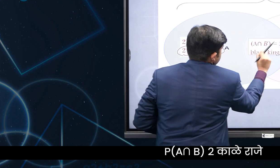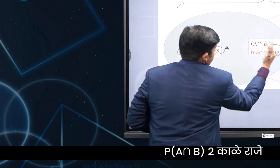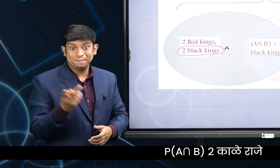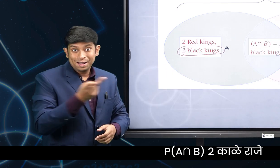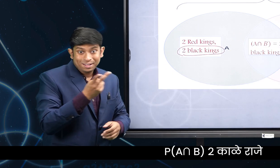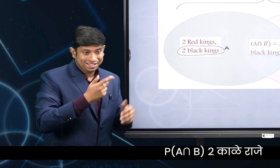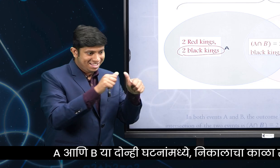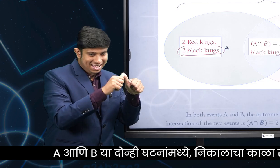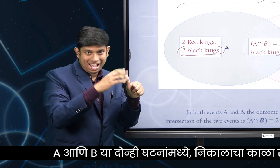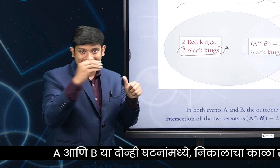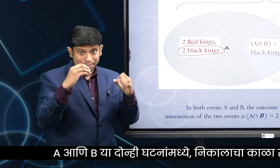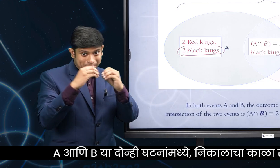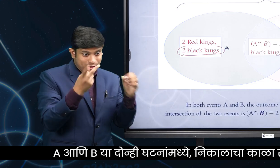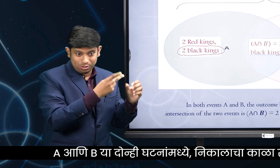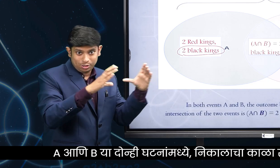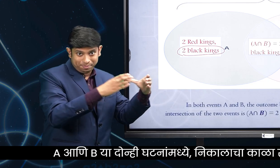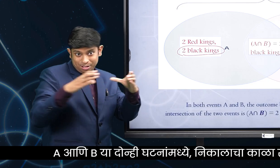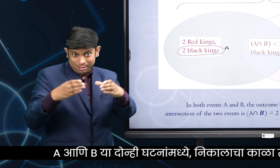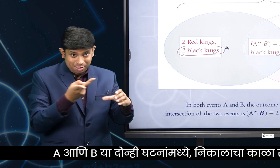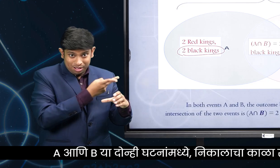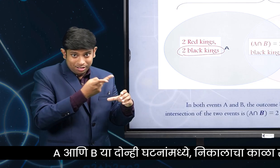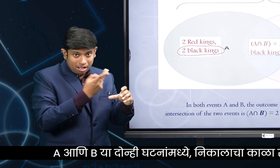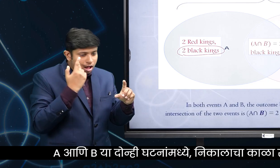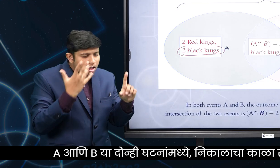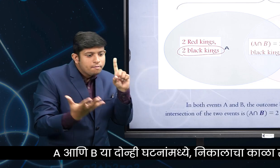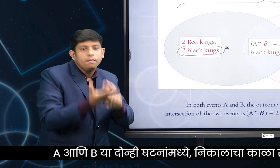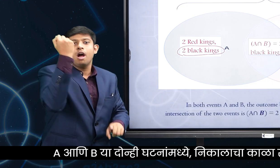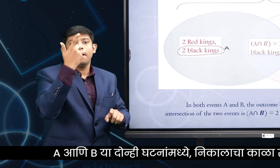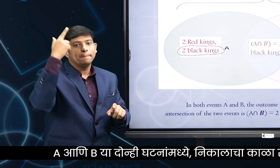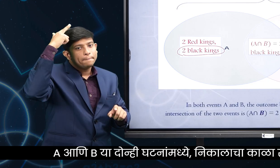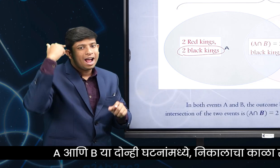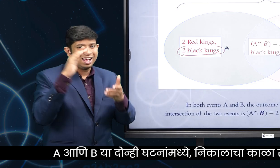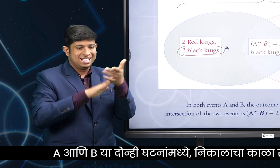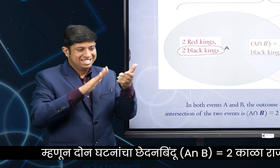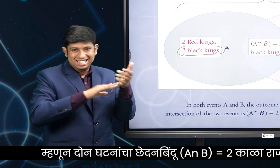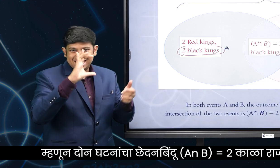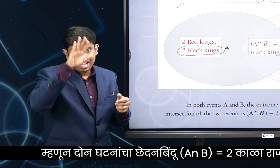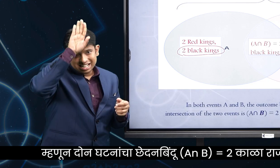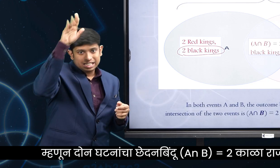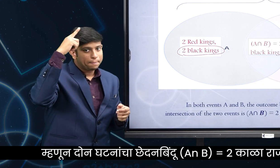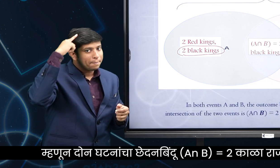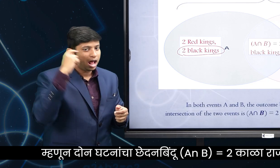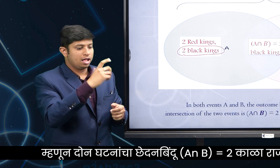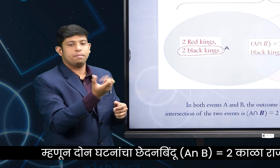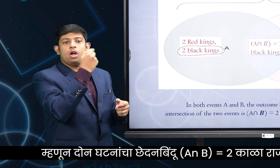ए आणि बी या दोन्ही घटनांमध्ये निकालाचा काळा राजा सामायिक असतो, म्हणून 2 घटनांचा